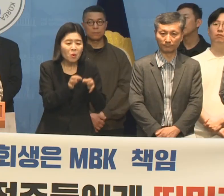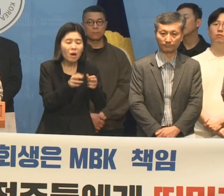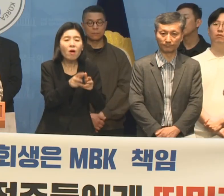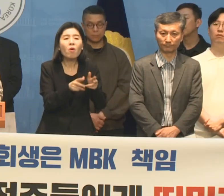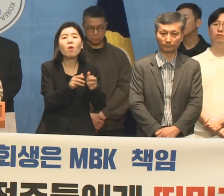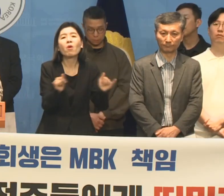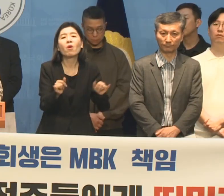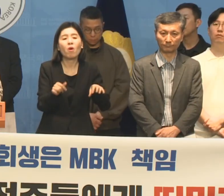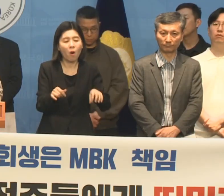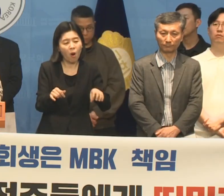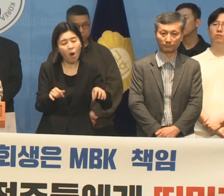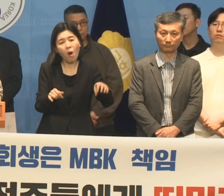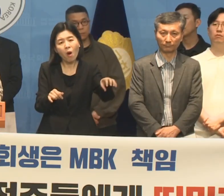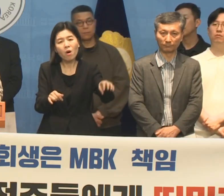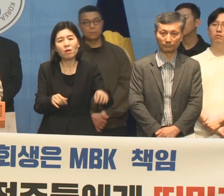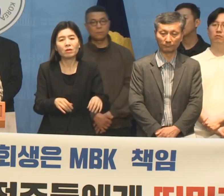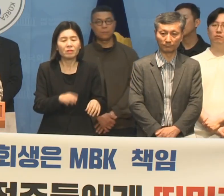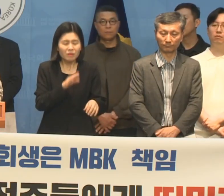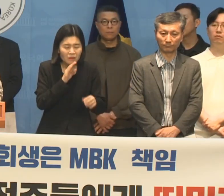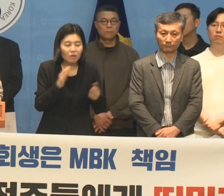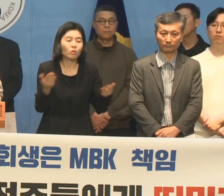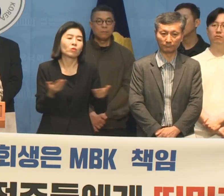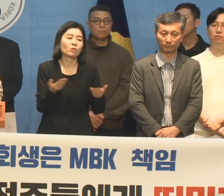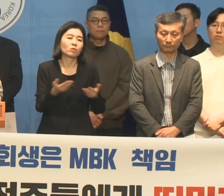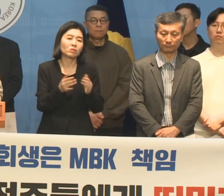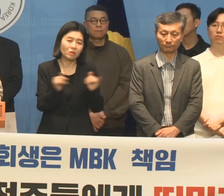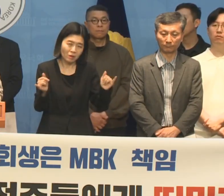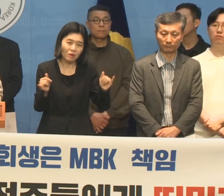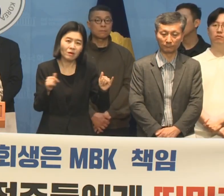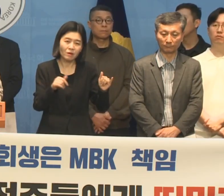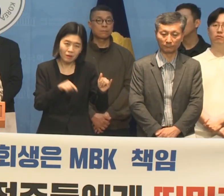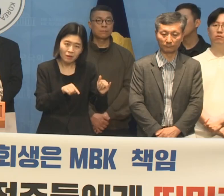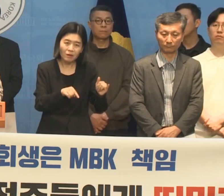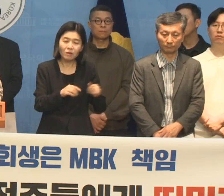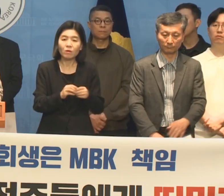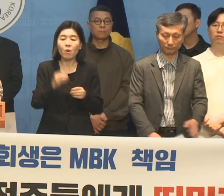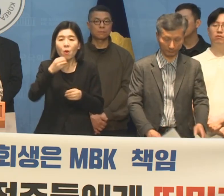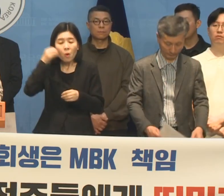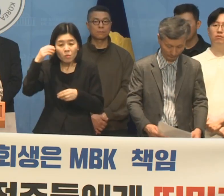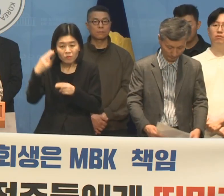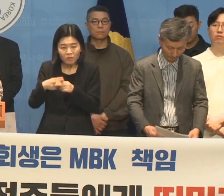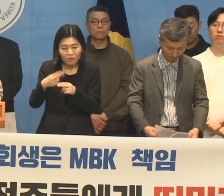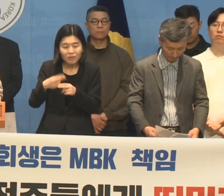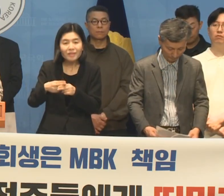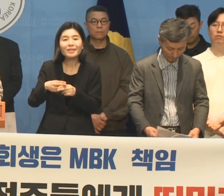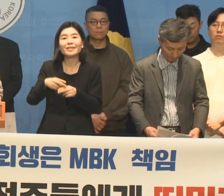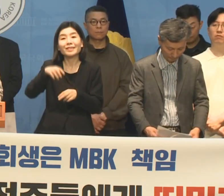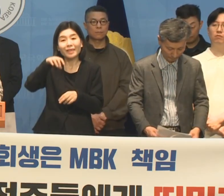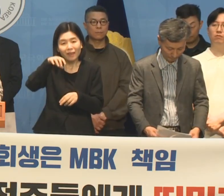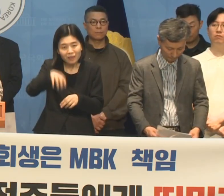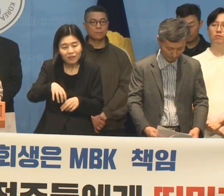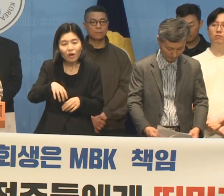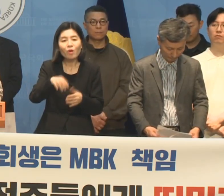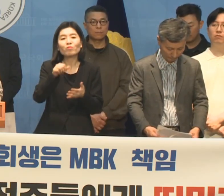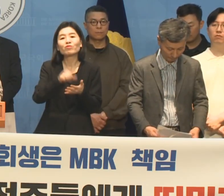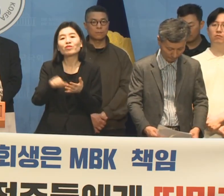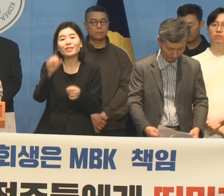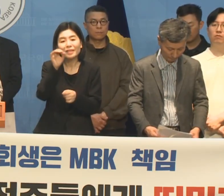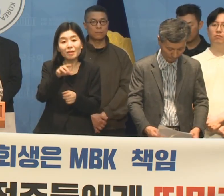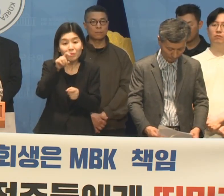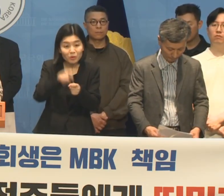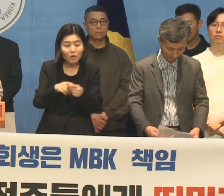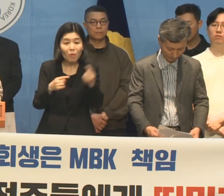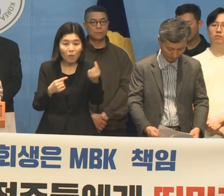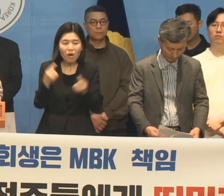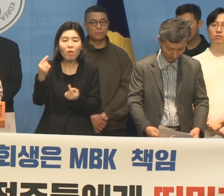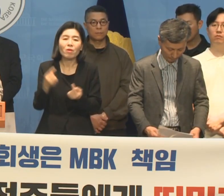소상공인들입니다. 그리고 노동자들입니다. 그리고 홈플러스에서 물건을 구매하던 일반